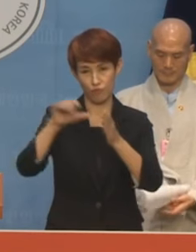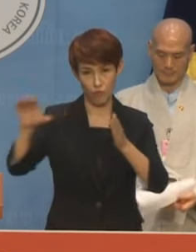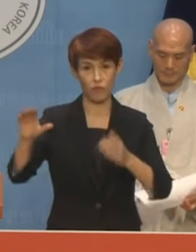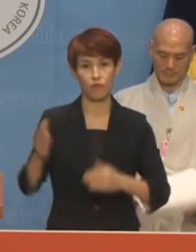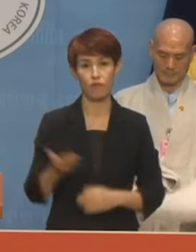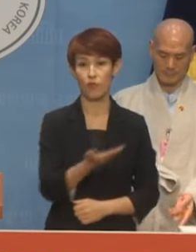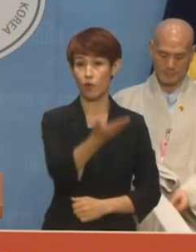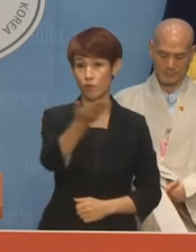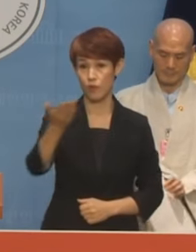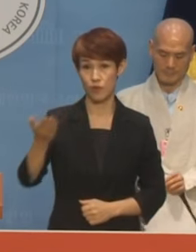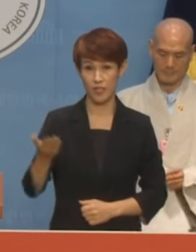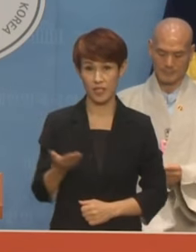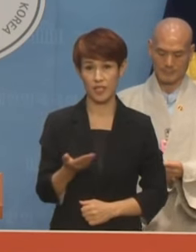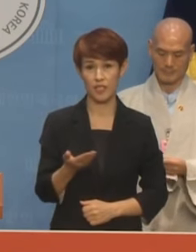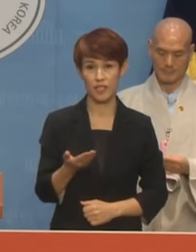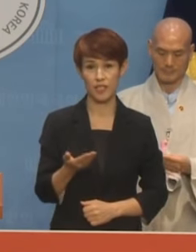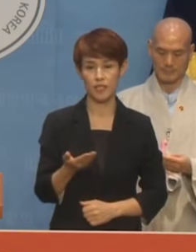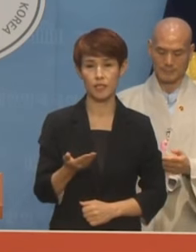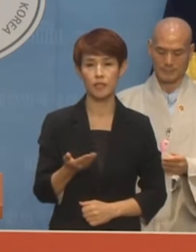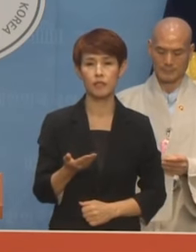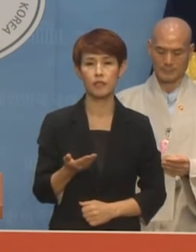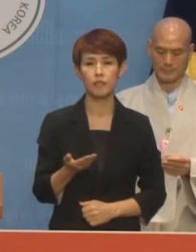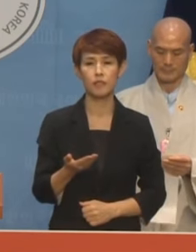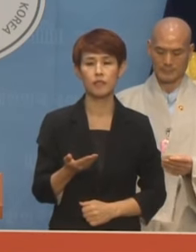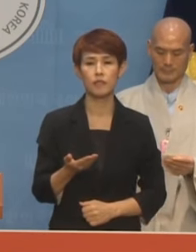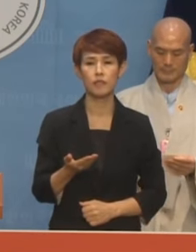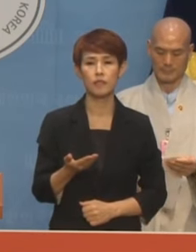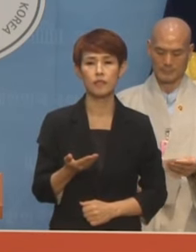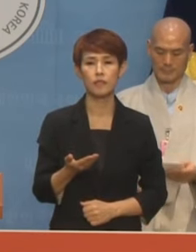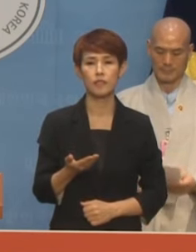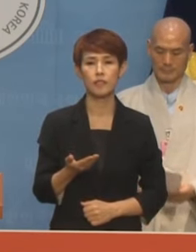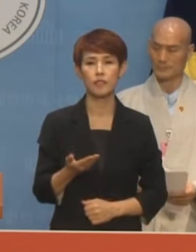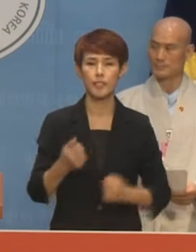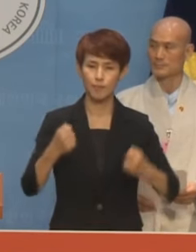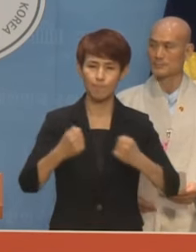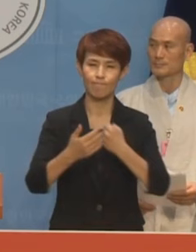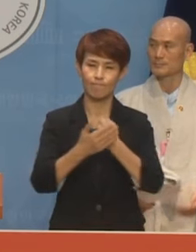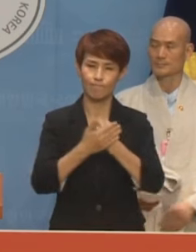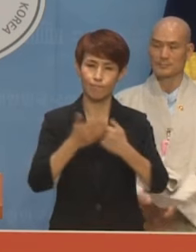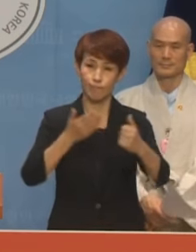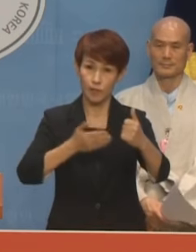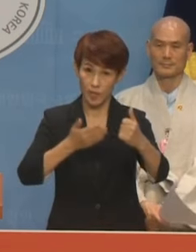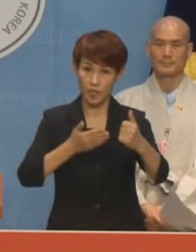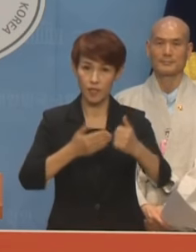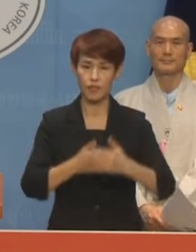여러분들께서 부커상을 수상하실 수 있도록 성원을 부탁드리면서